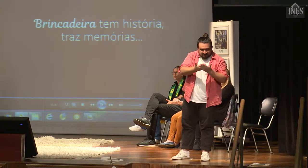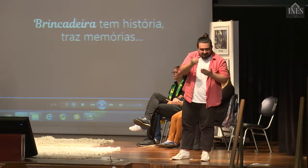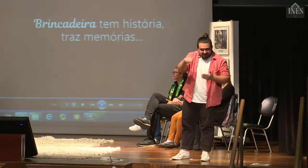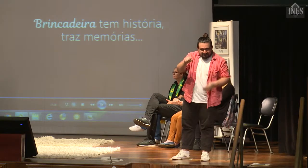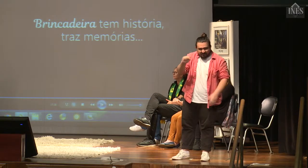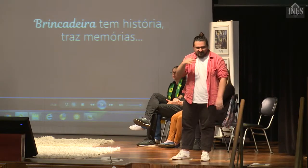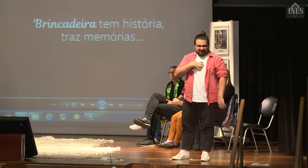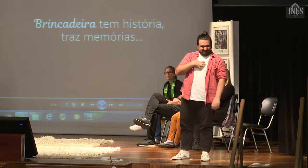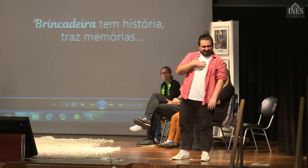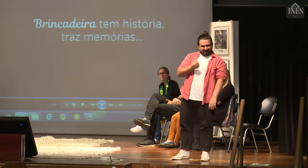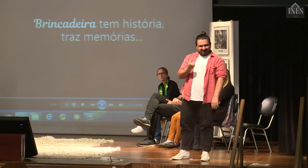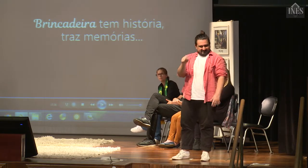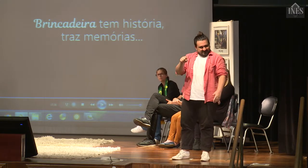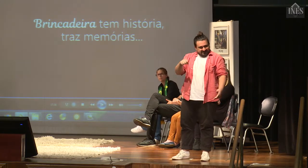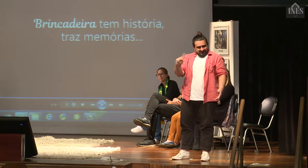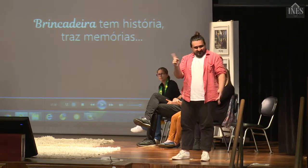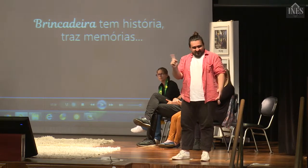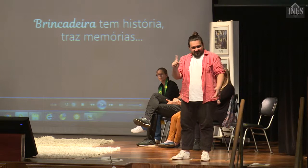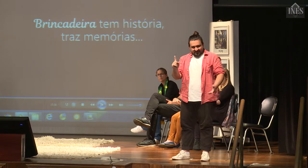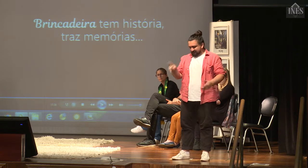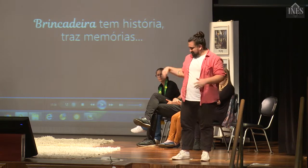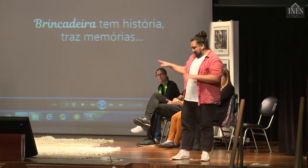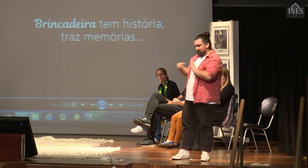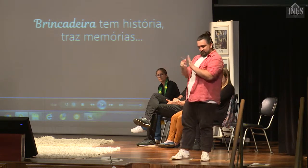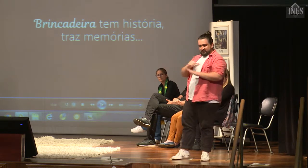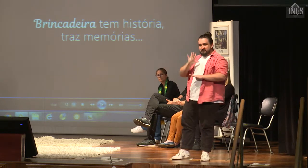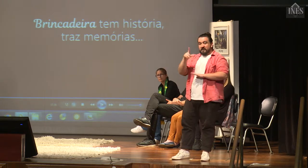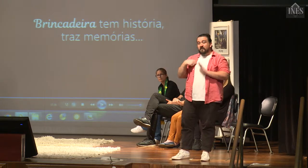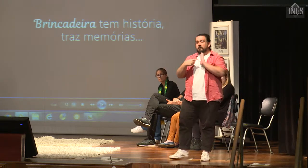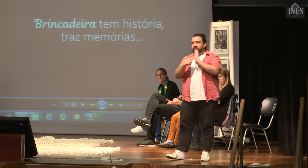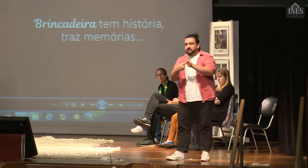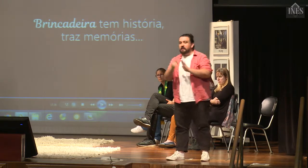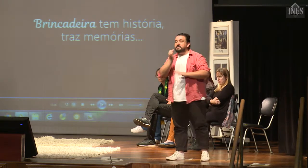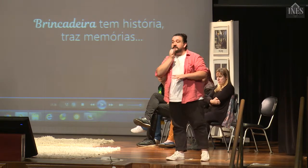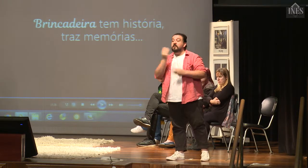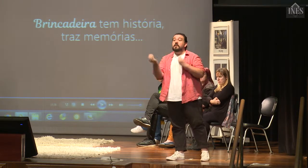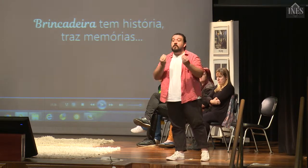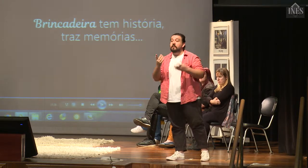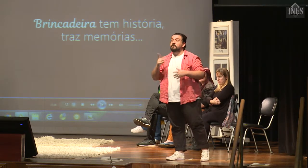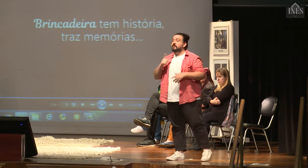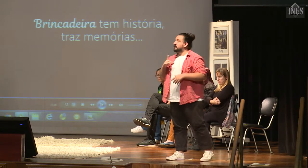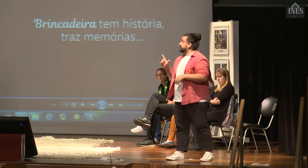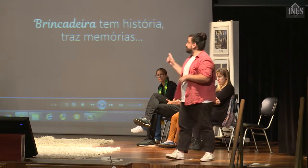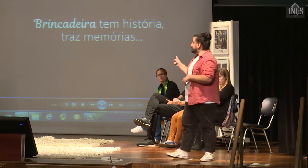Não acredita? Sim, não? Talvez. Bom, eles mostraram aqui que tem. Mas eu vou mostrar um